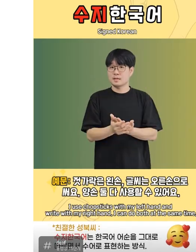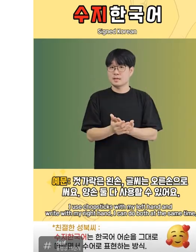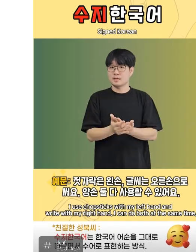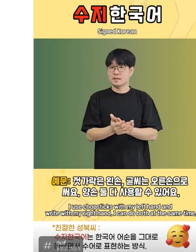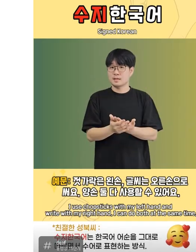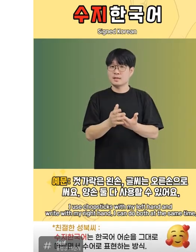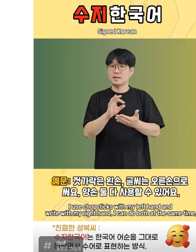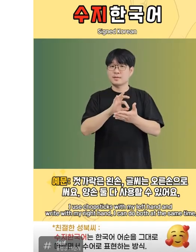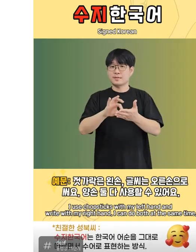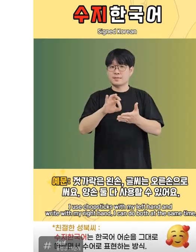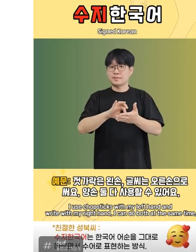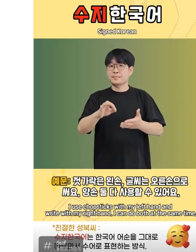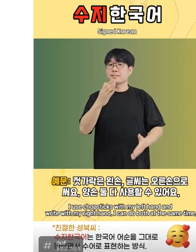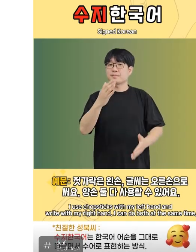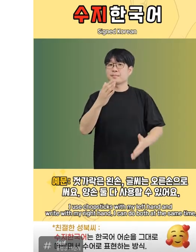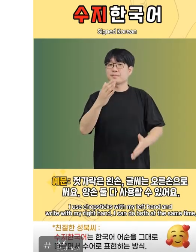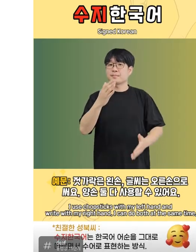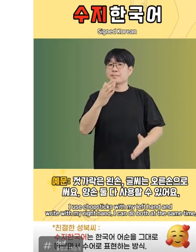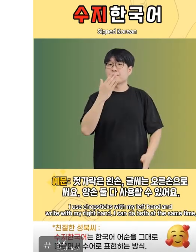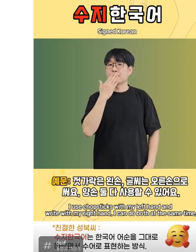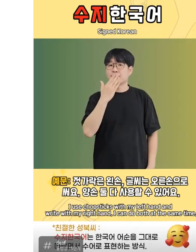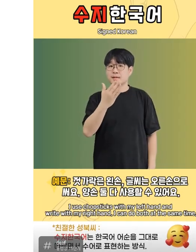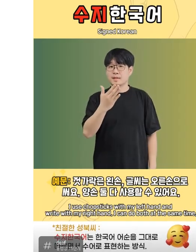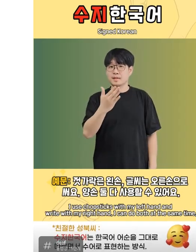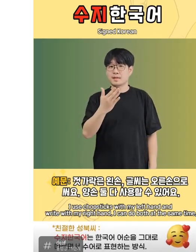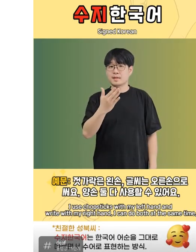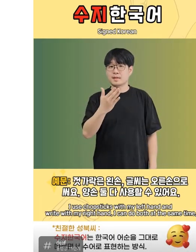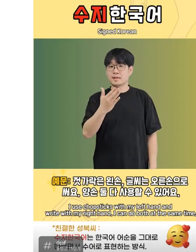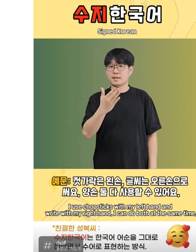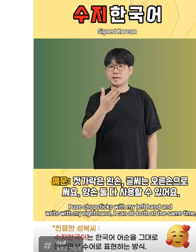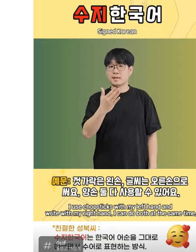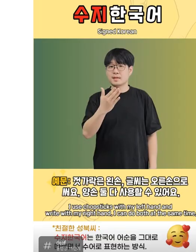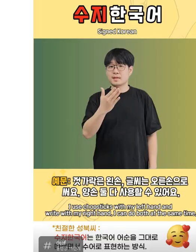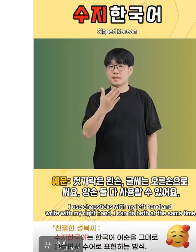두 개 모두 쓴다 수지한국어죠. 가능하다.